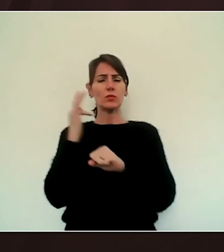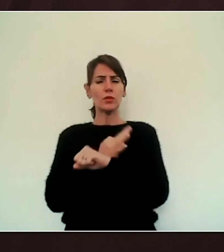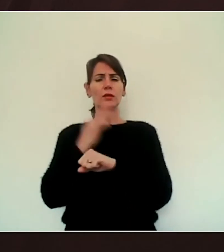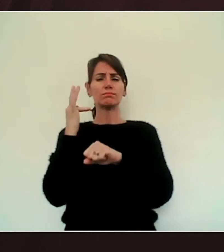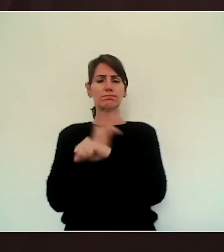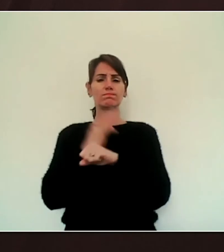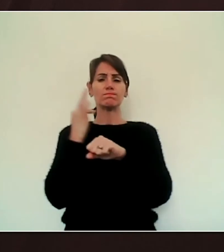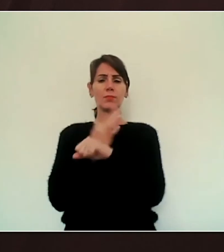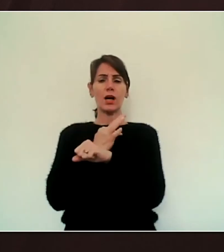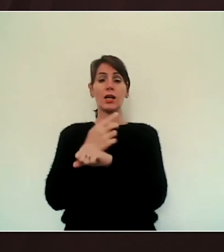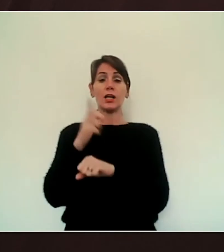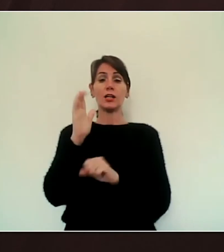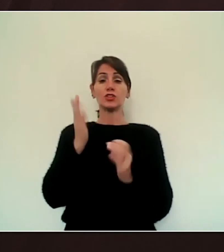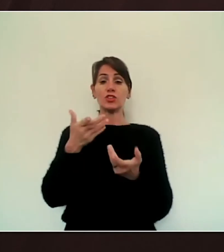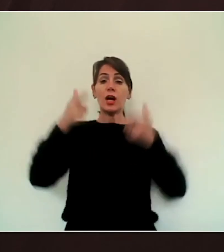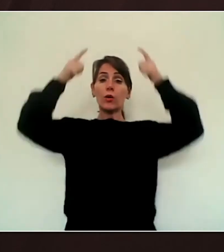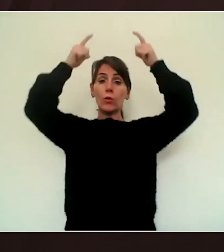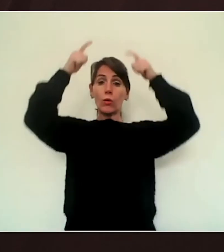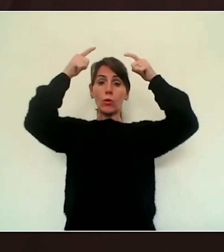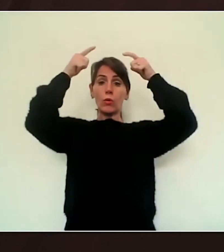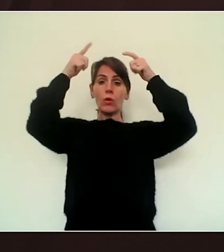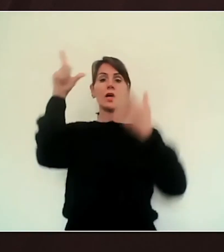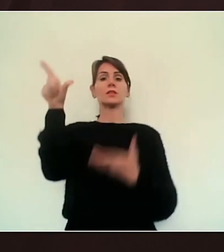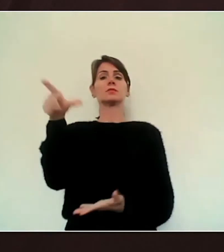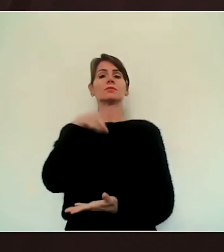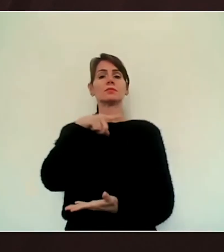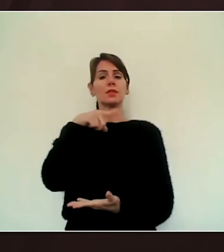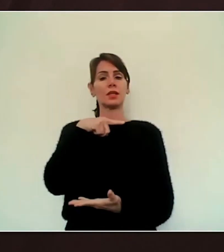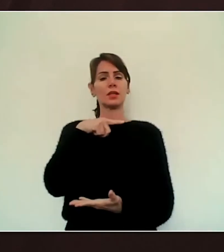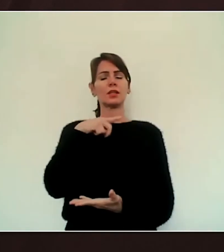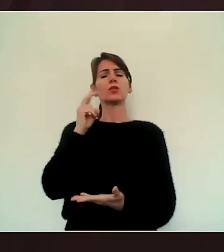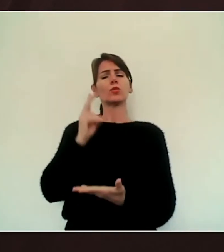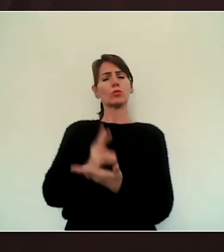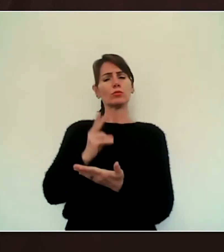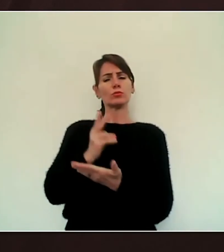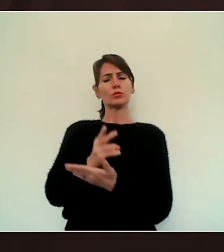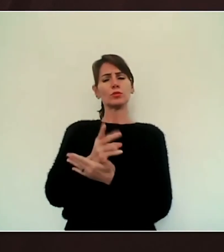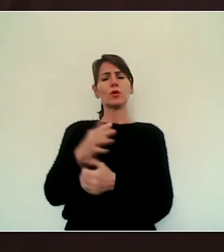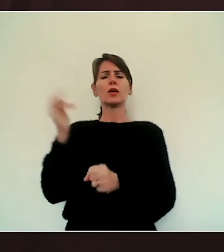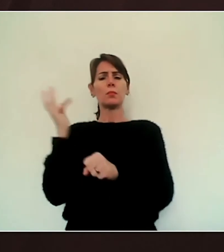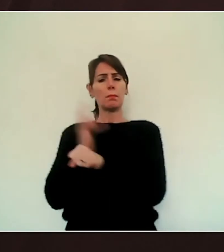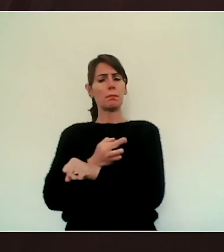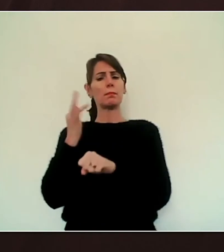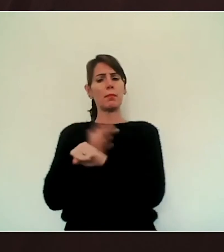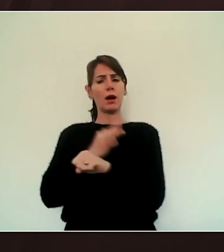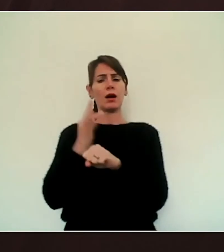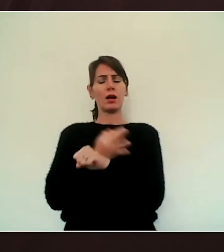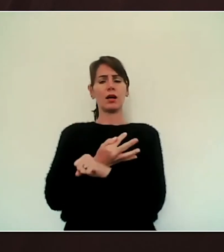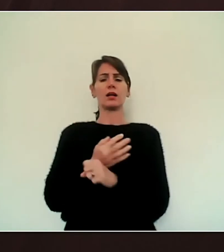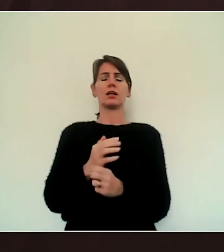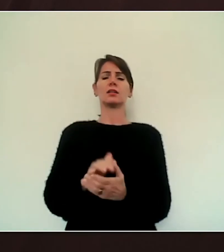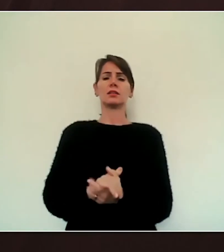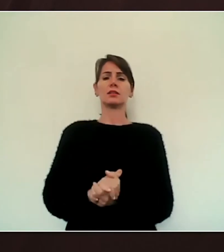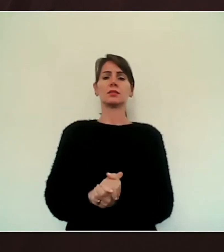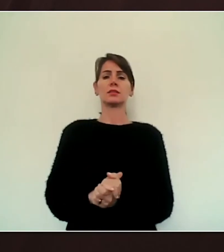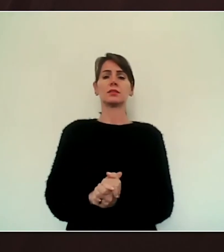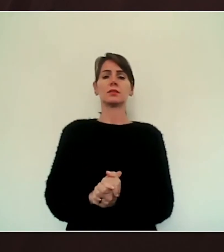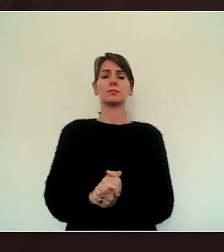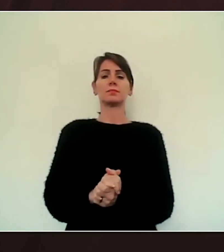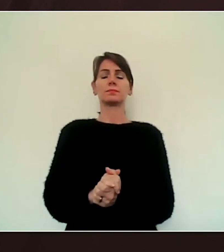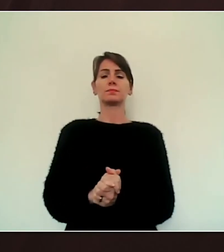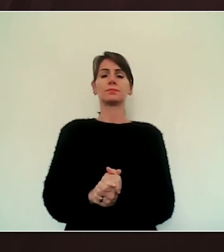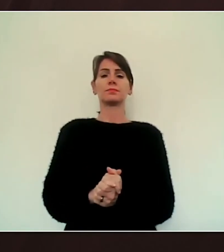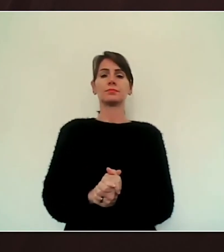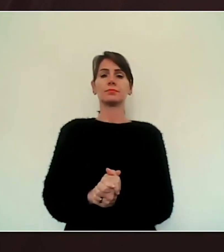coroa. Vocês continuando fazendo assim, perseverando, vocês vão ganhar a coroa, né? A coroa da vida. Portanto,